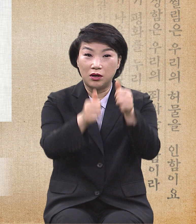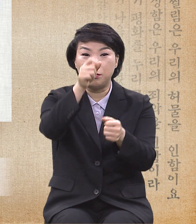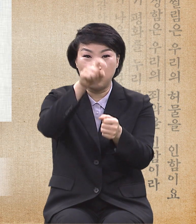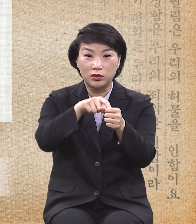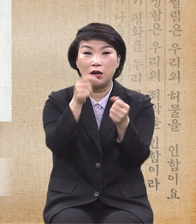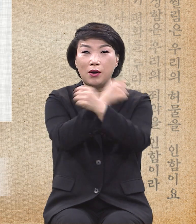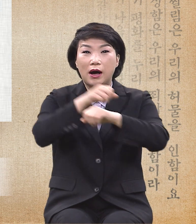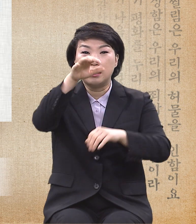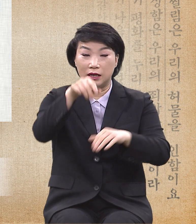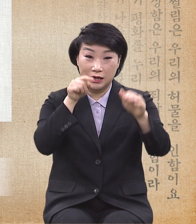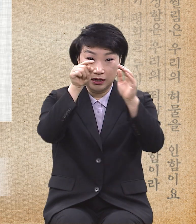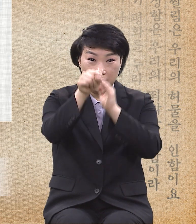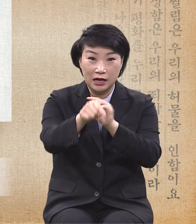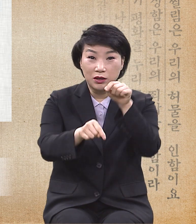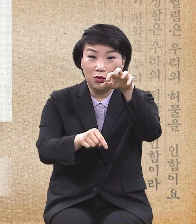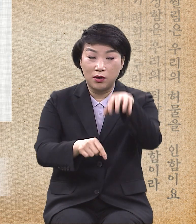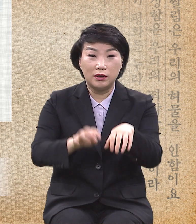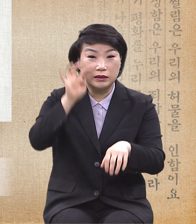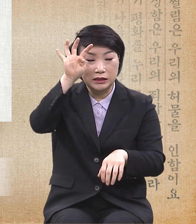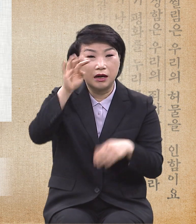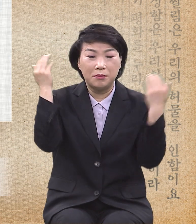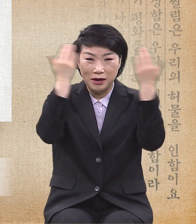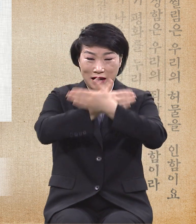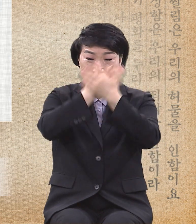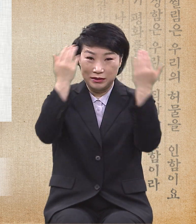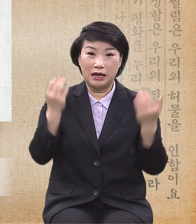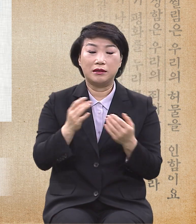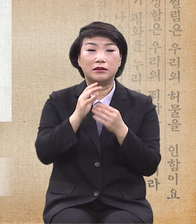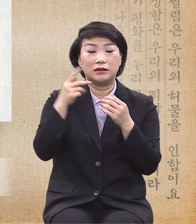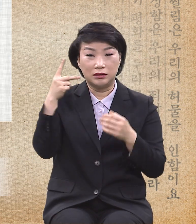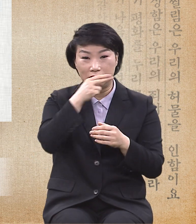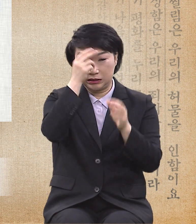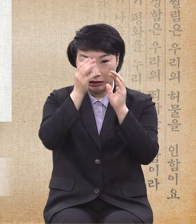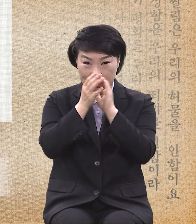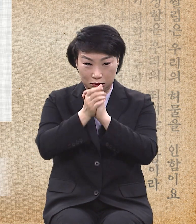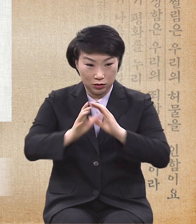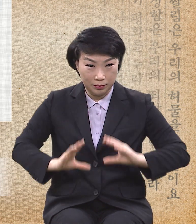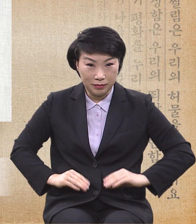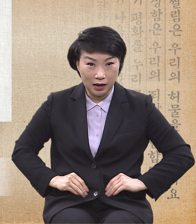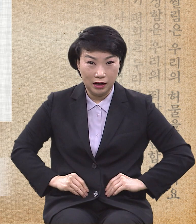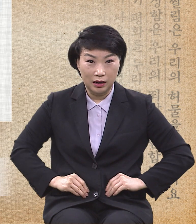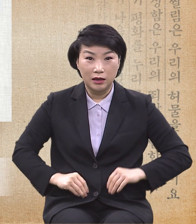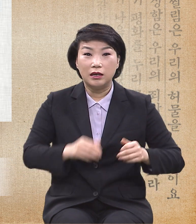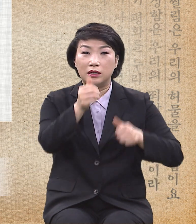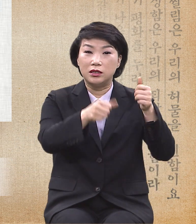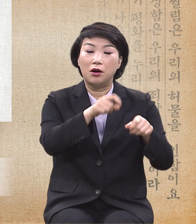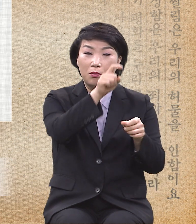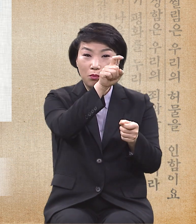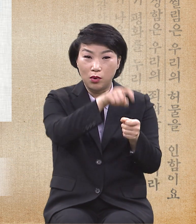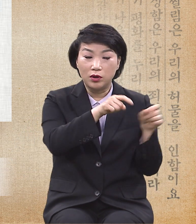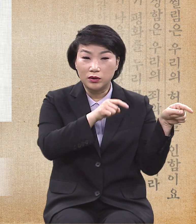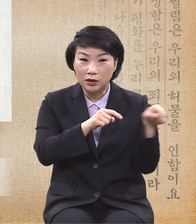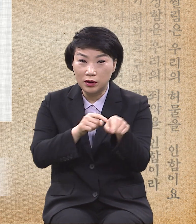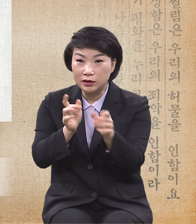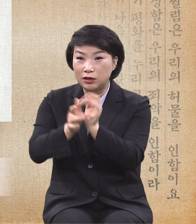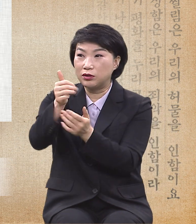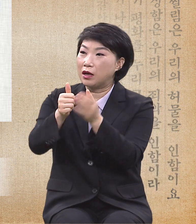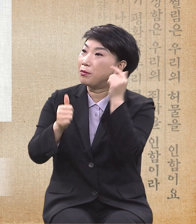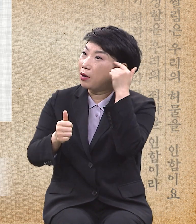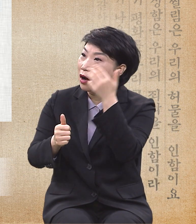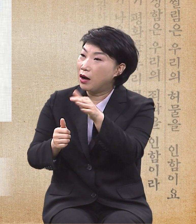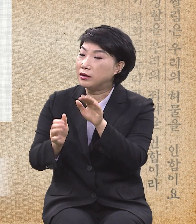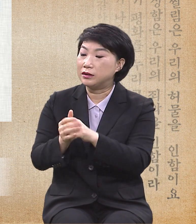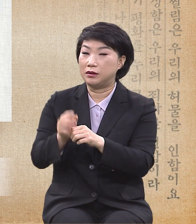받으러 광야로 가사 40일을 밤낮으로 금식하신 후에 줄이신지라. 시험하는 자가 예수께 나와서